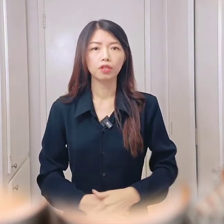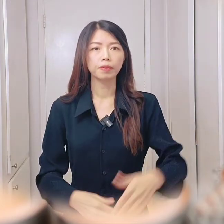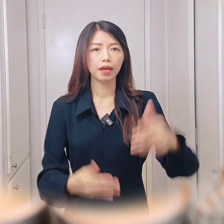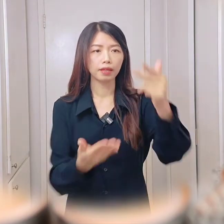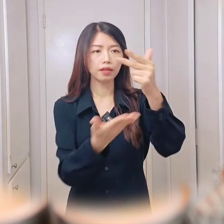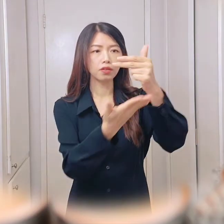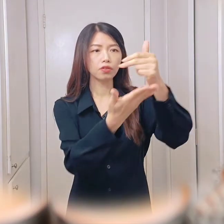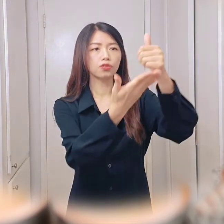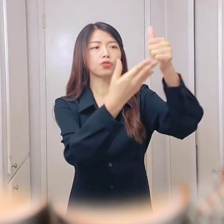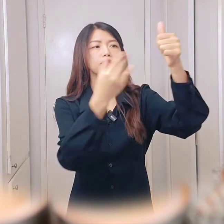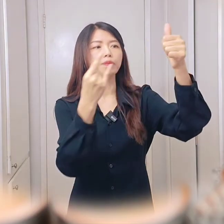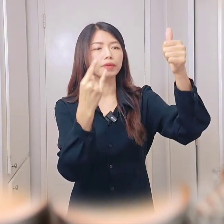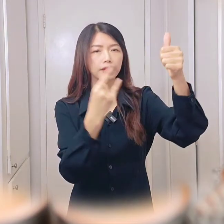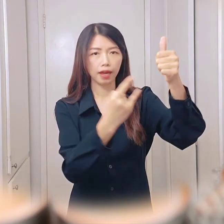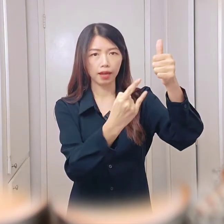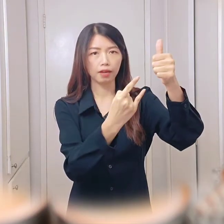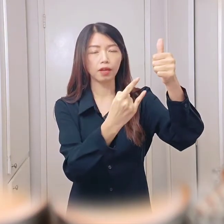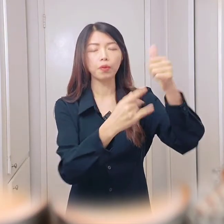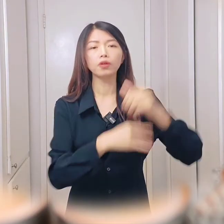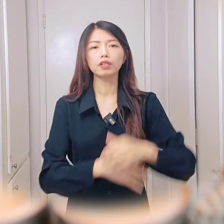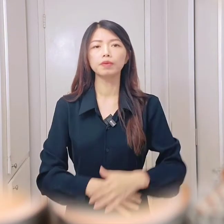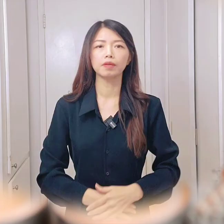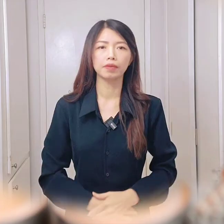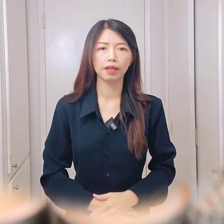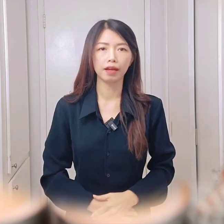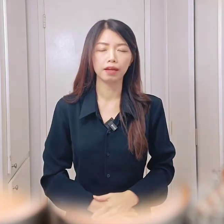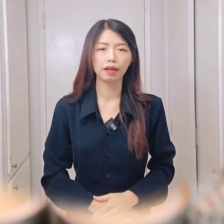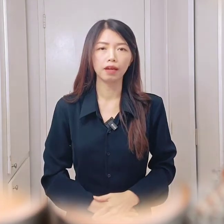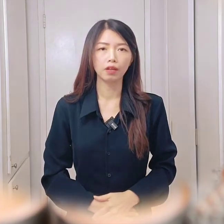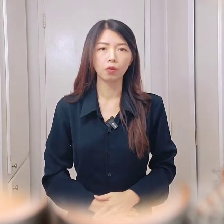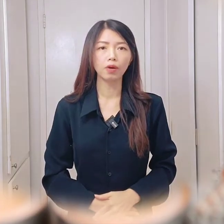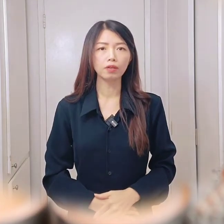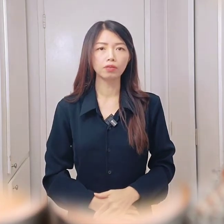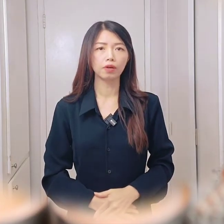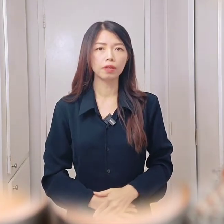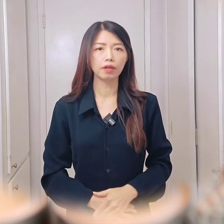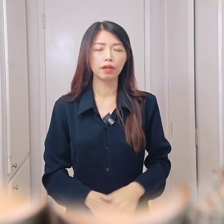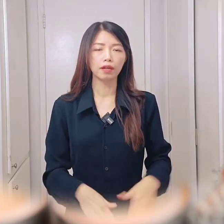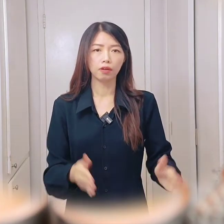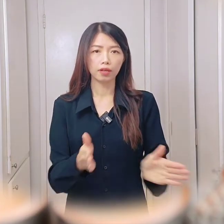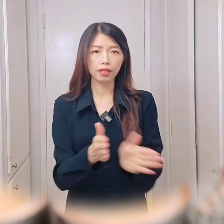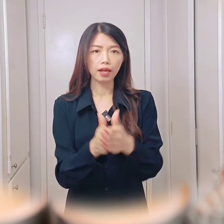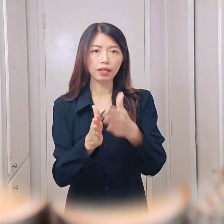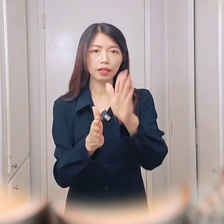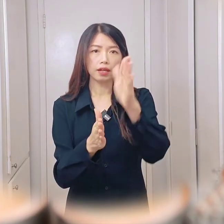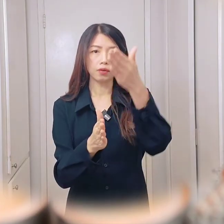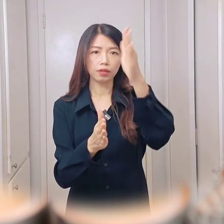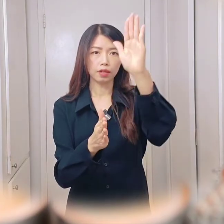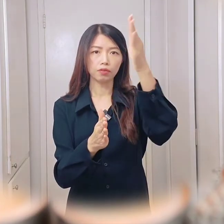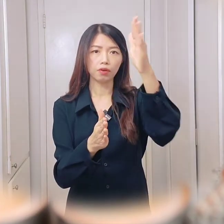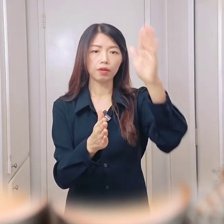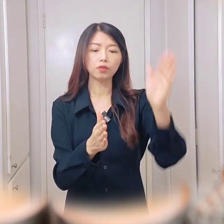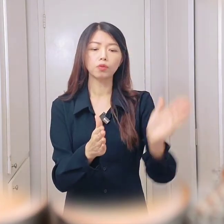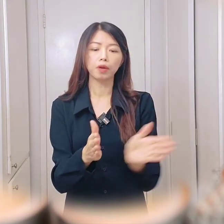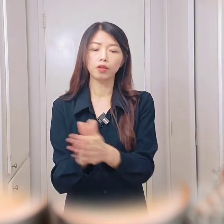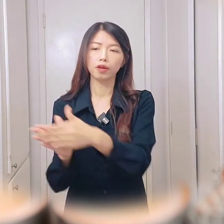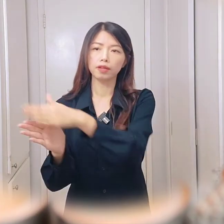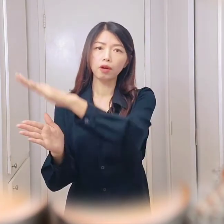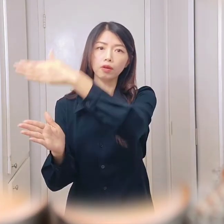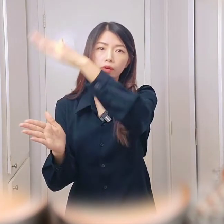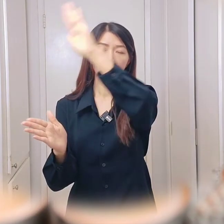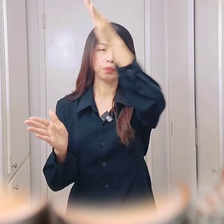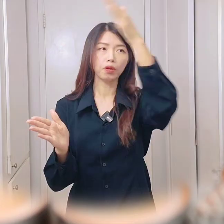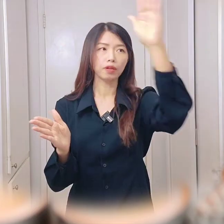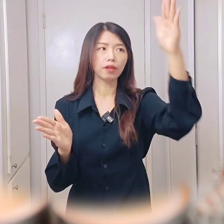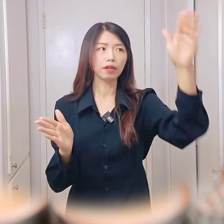그리고 주님께는 주님께 이렇게 표현하시면 됩니다. 영광 수어를 이렇게 찬란하다라고 한 뒤에 수어를 조금